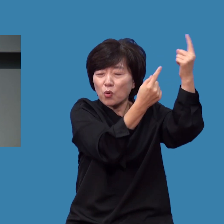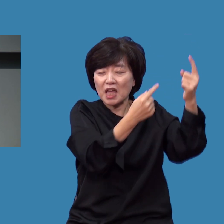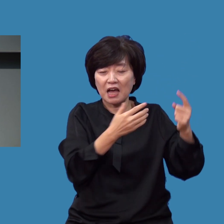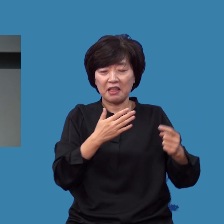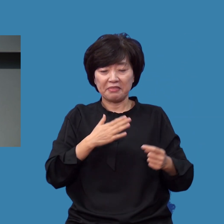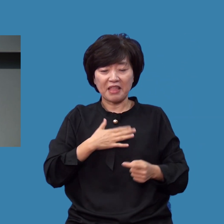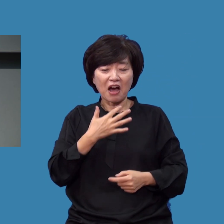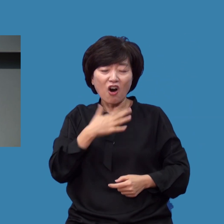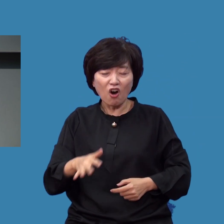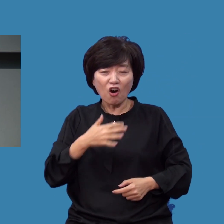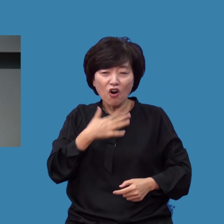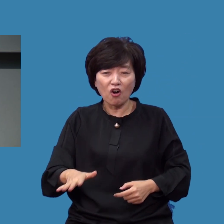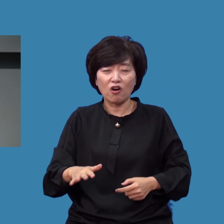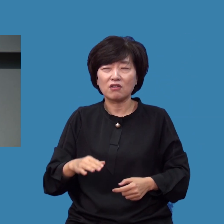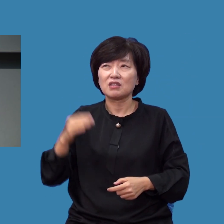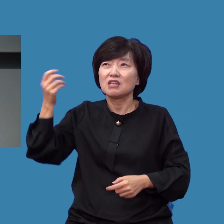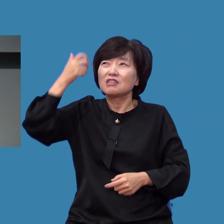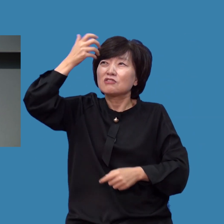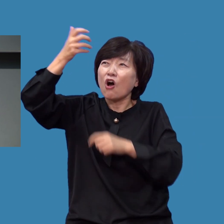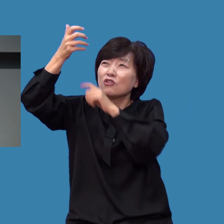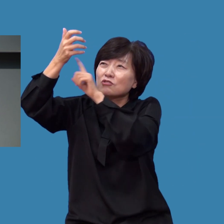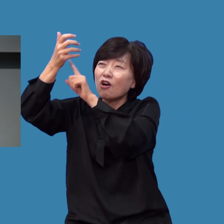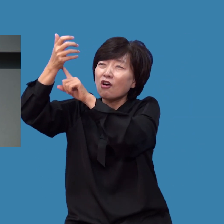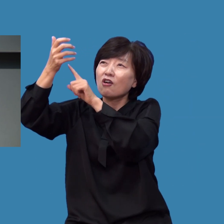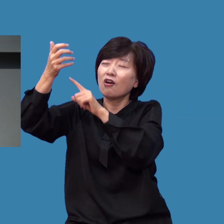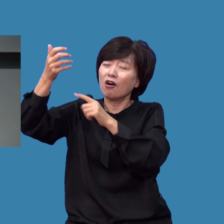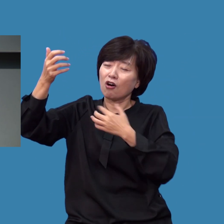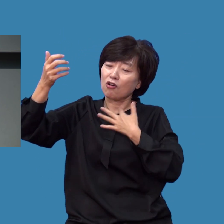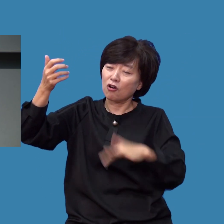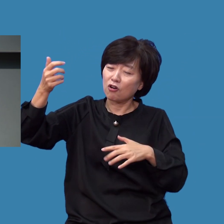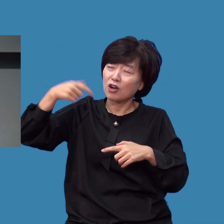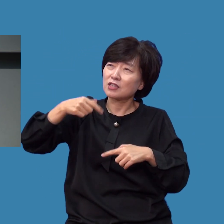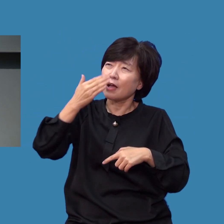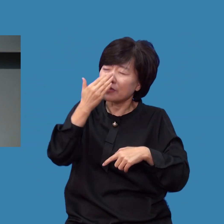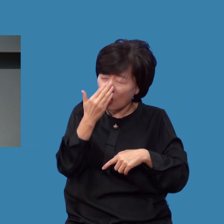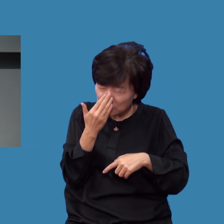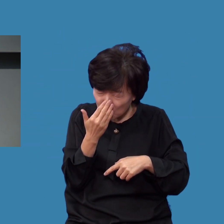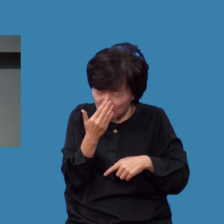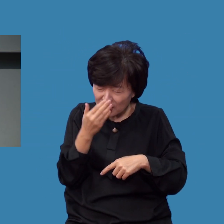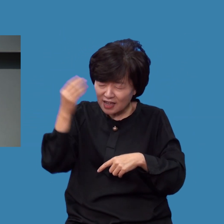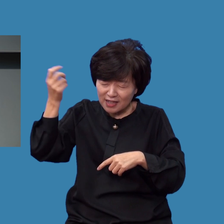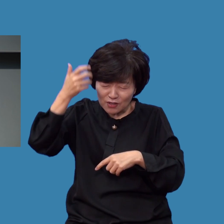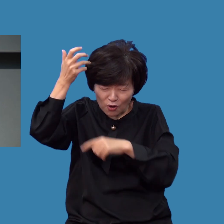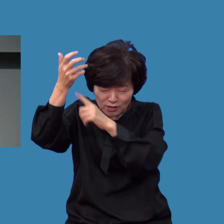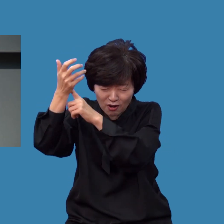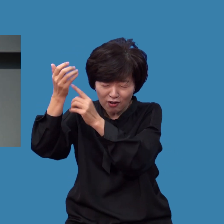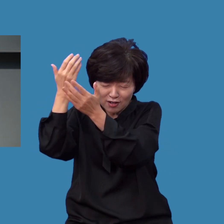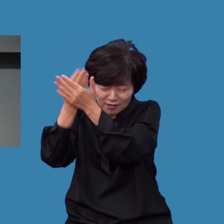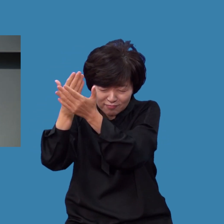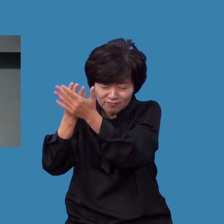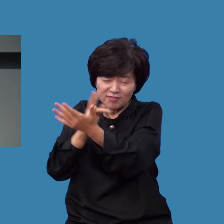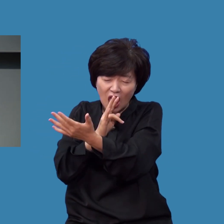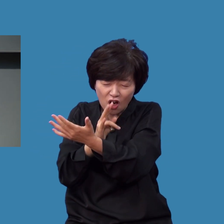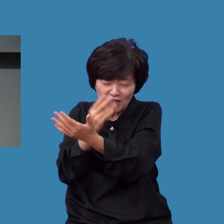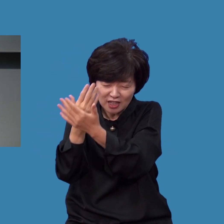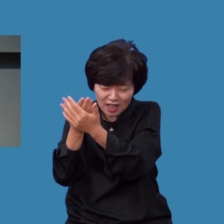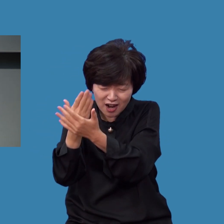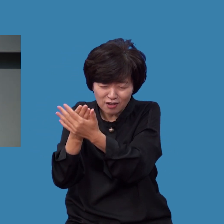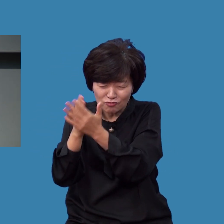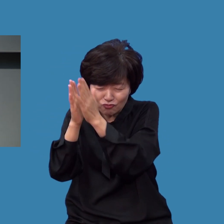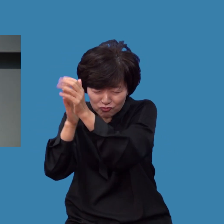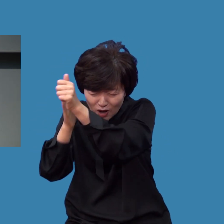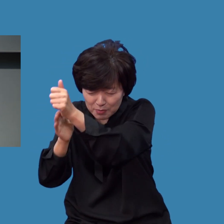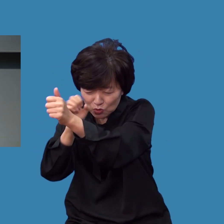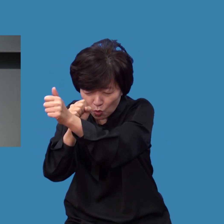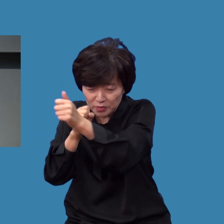성령의 역사를 구해야 하는데 인간의 교만은 그것을 잘 허락하지 않습니다. 그래서 간절히 간구하는